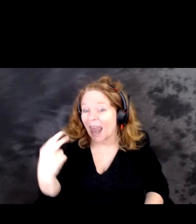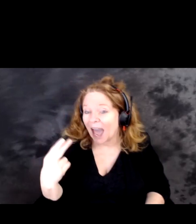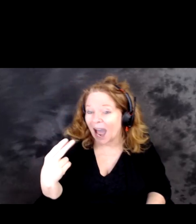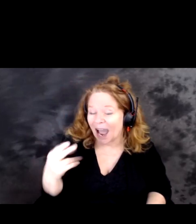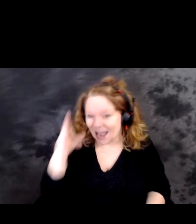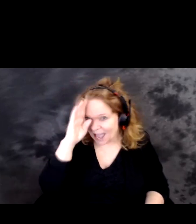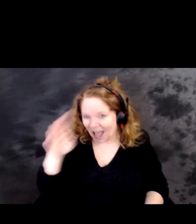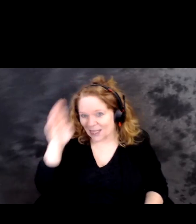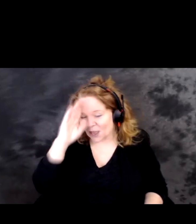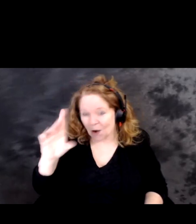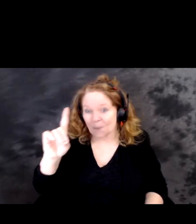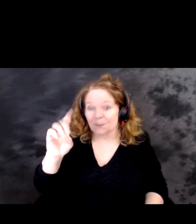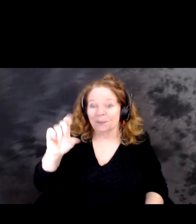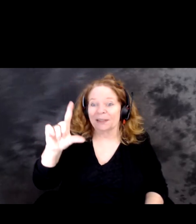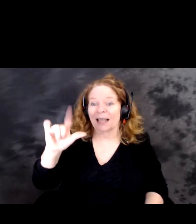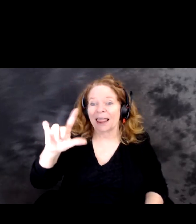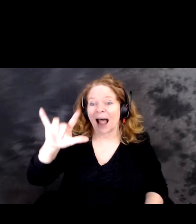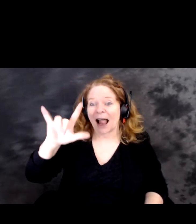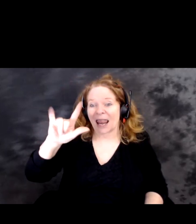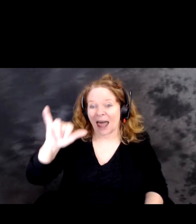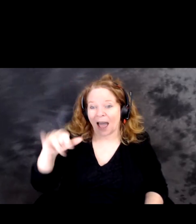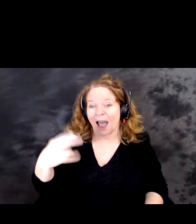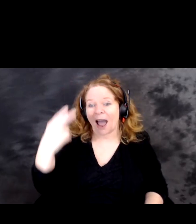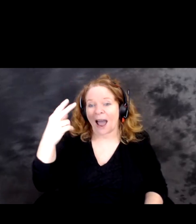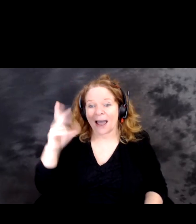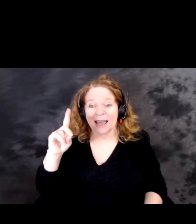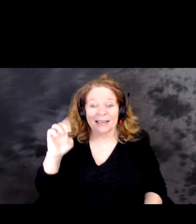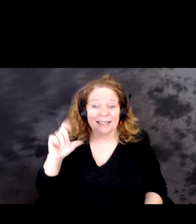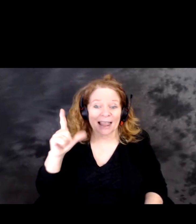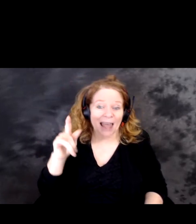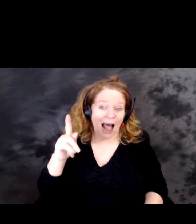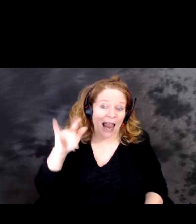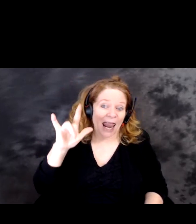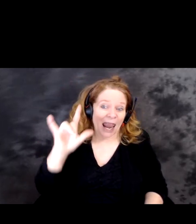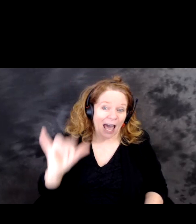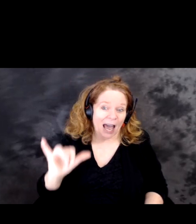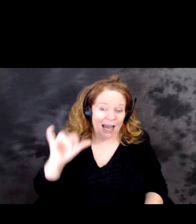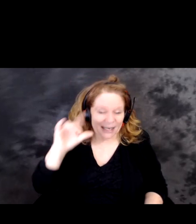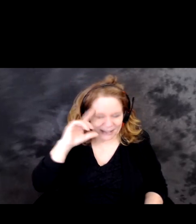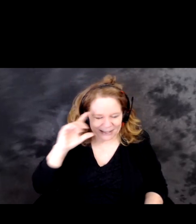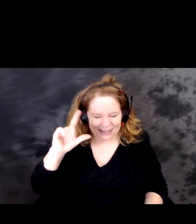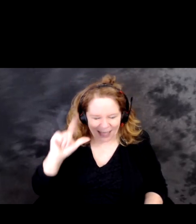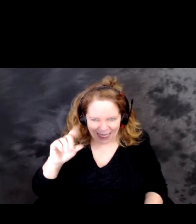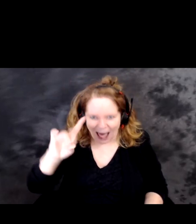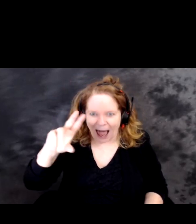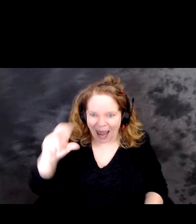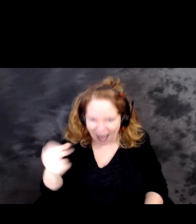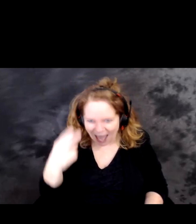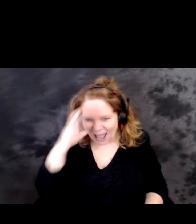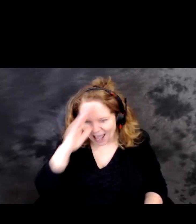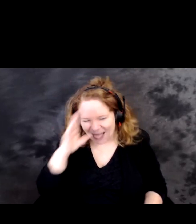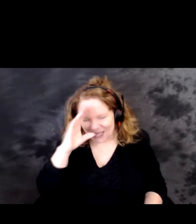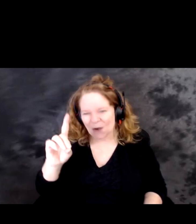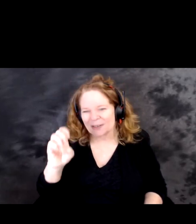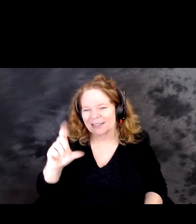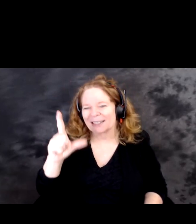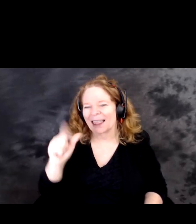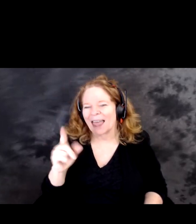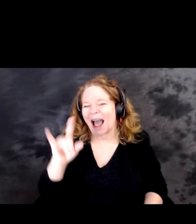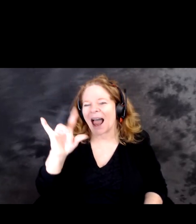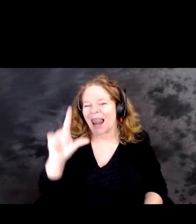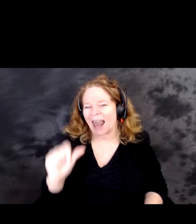Hola, Dalila, Dalila. Hola, hola. Hola, Dalila, Dalila. Hola. Hola, hola,